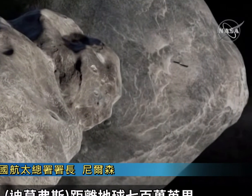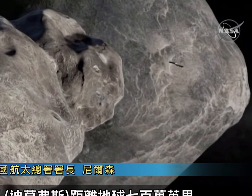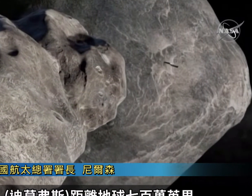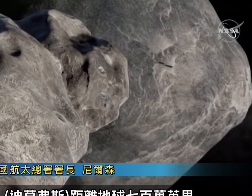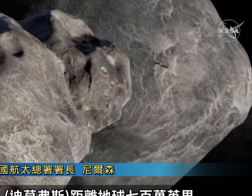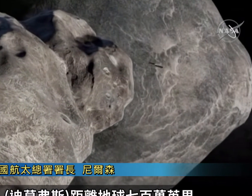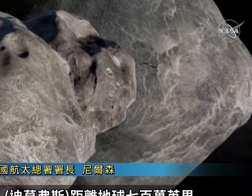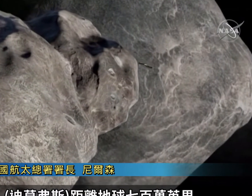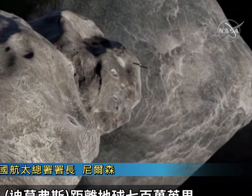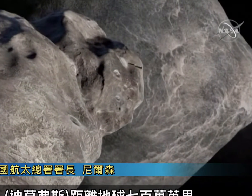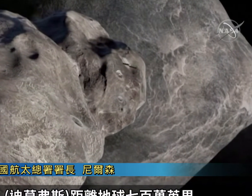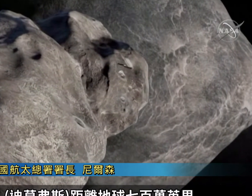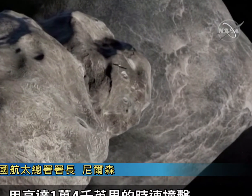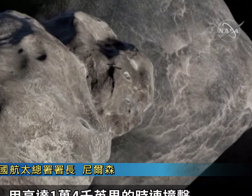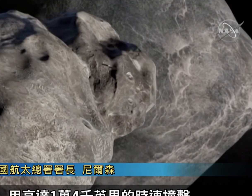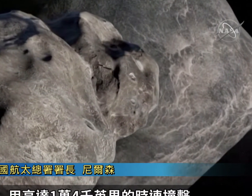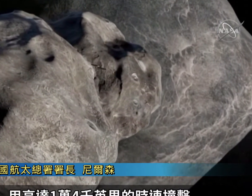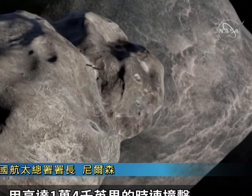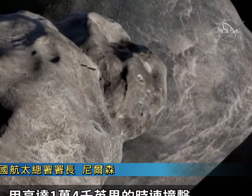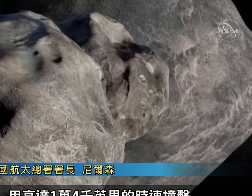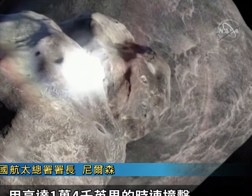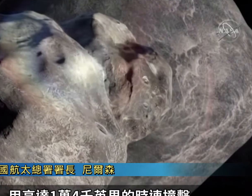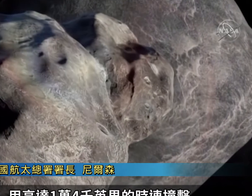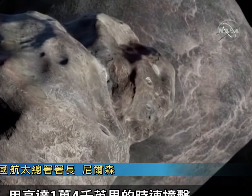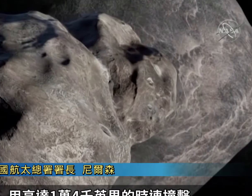7 million miles from Earth, and it came in at